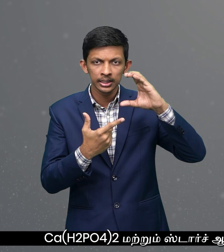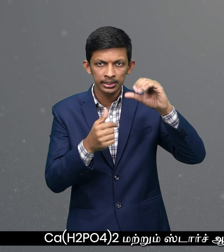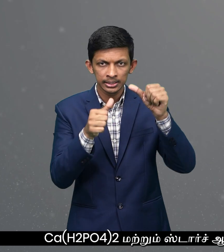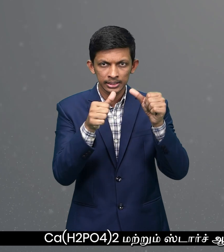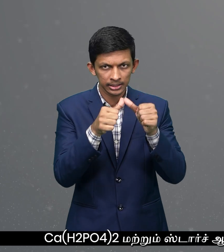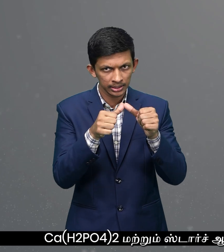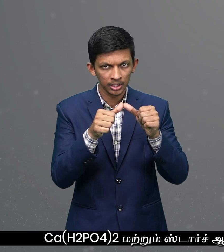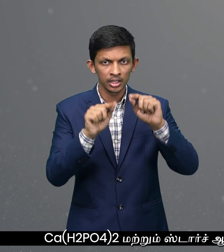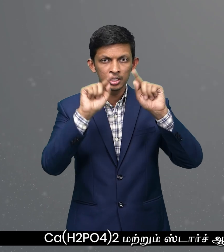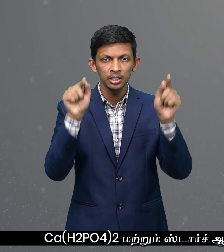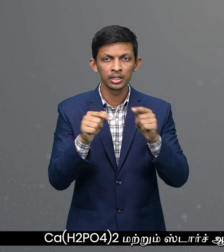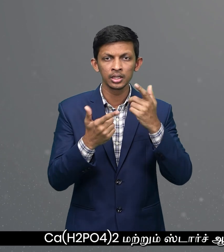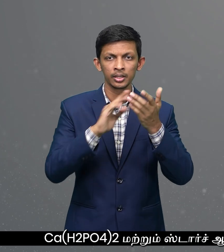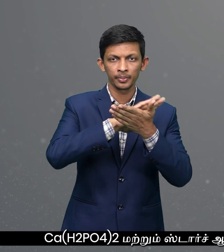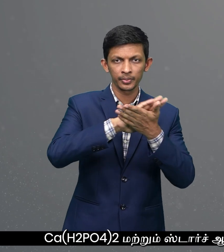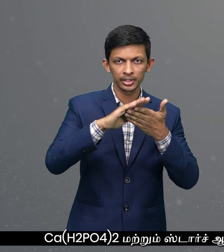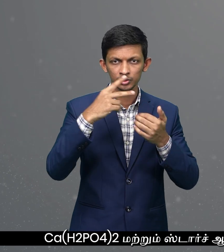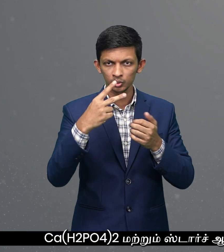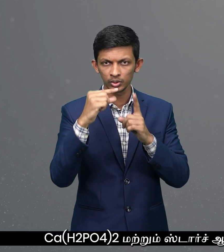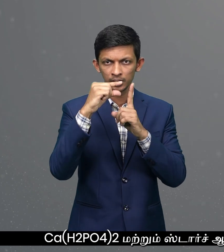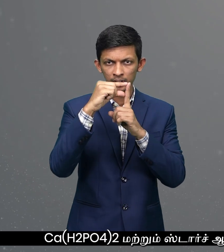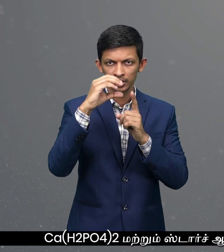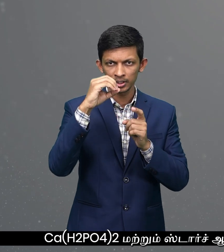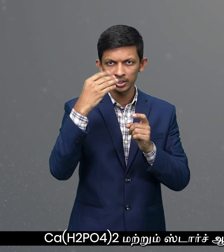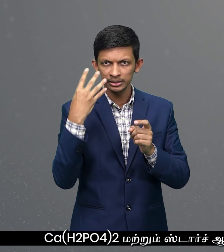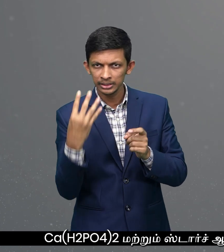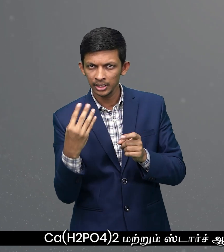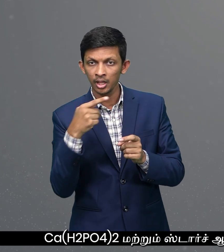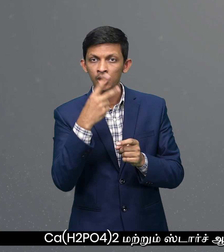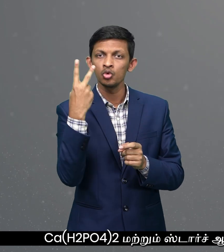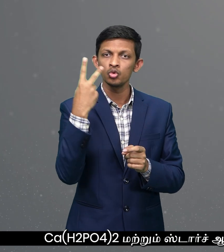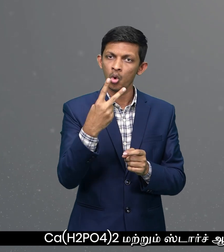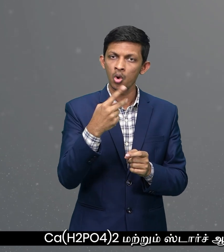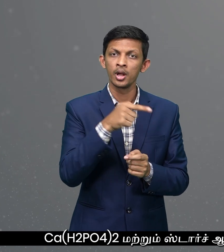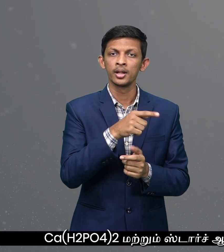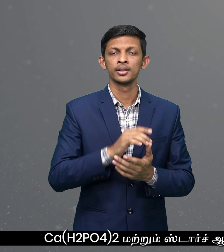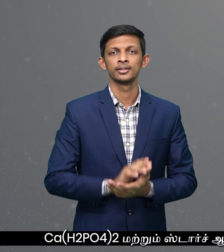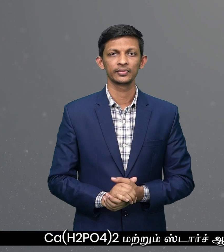Ca, H2, PO4, 2 மற்றும் ஸ்டார்ச் ஆகும்.